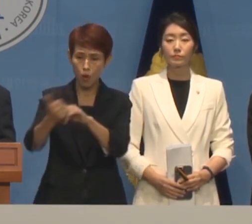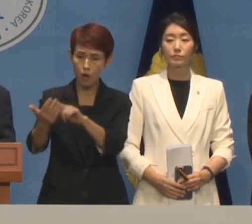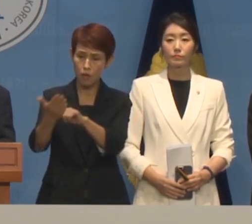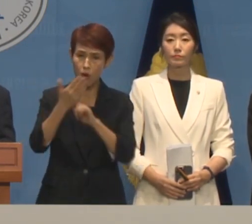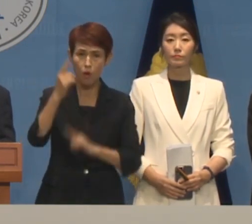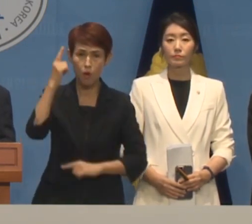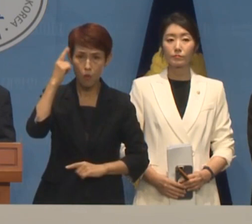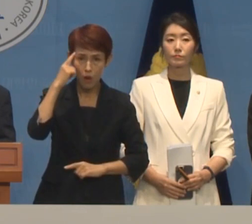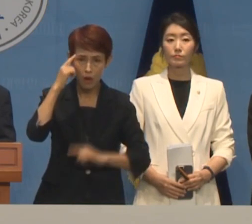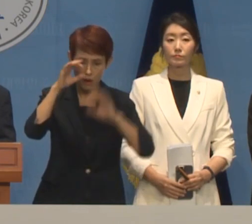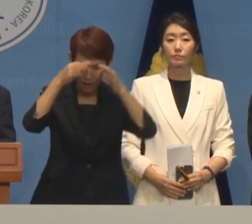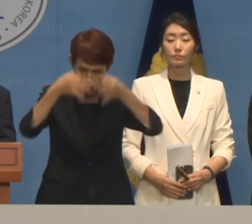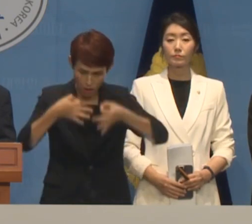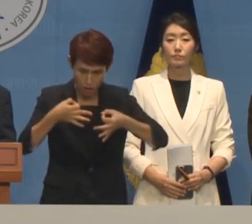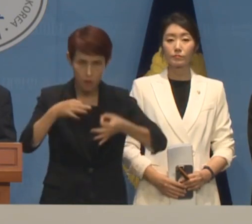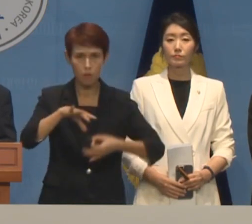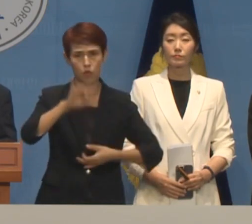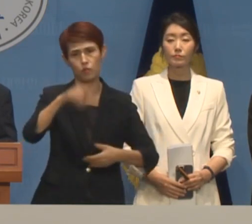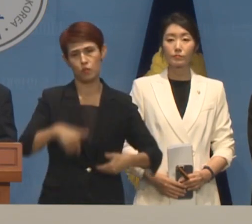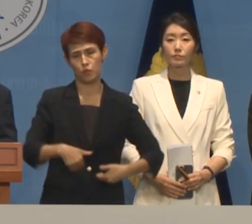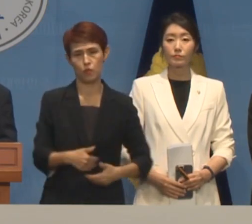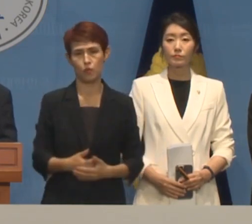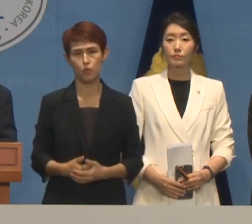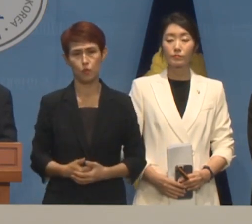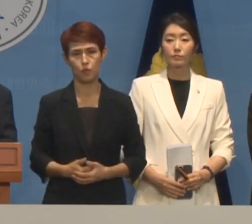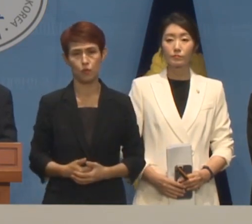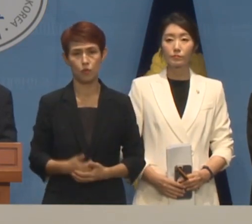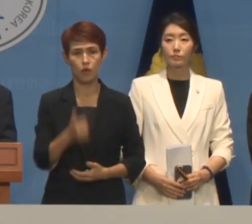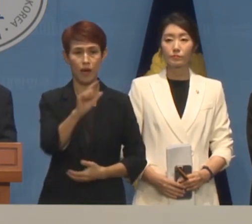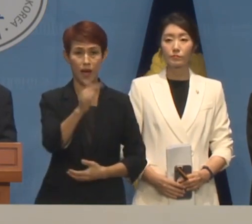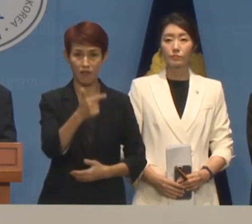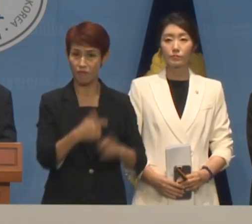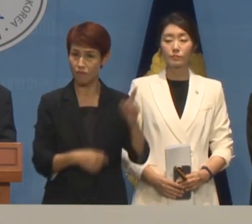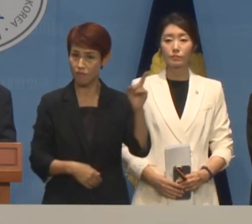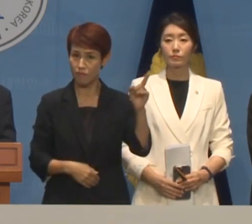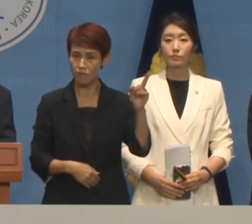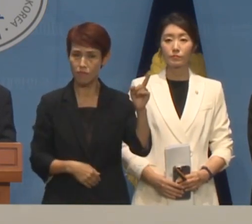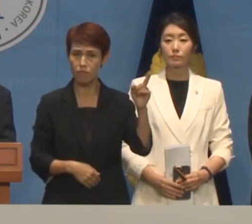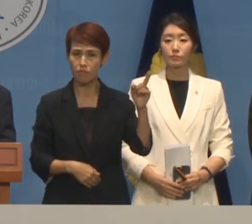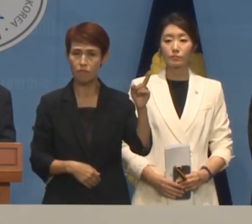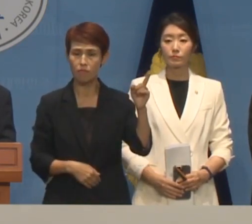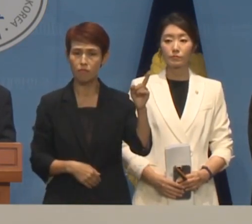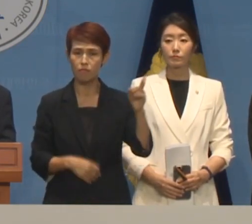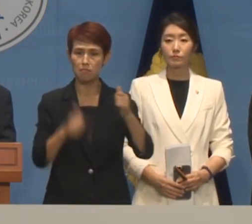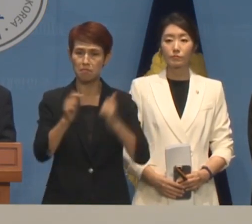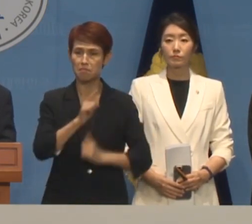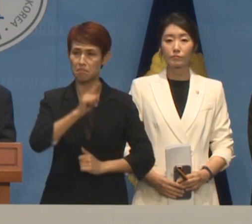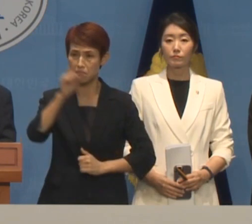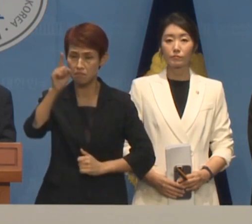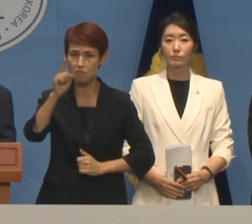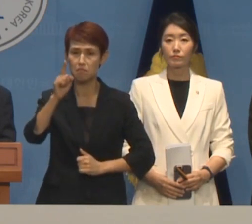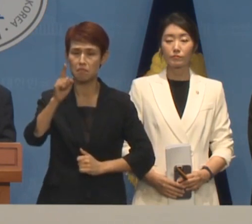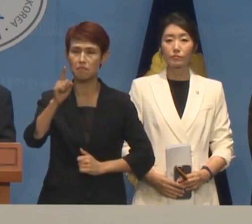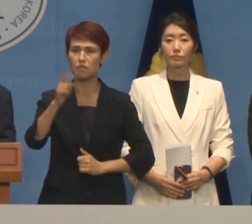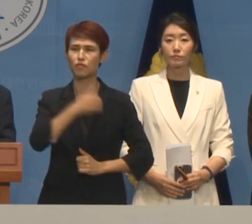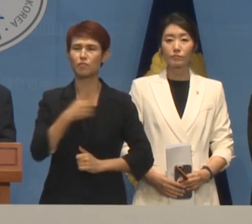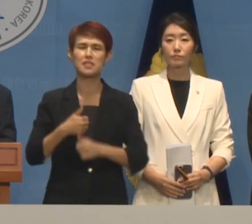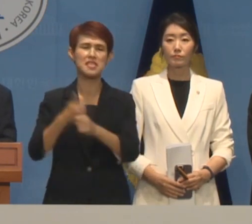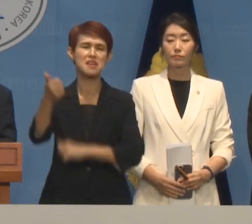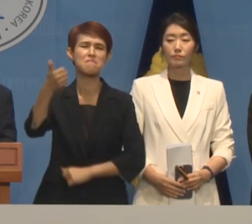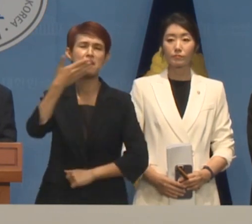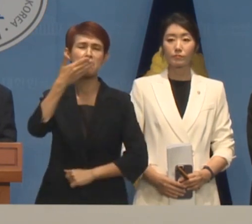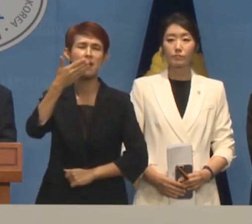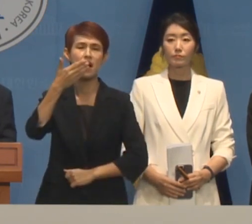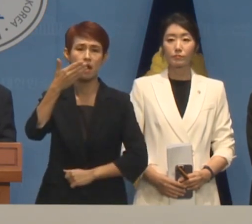나왔는지 자기 반성이 먼저입니다. 당시 한동훈 전 장관은 너무나 소송 결과에 대해 자신만만했고